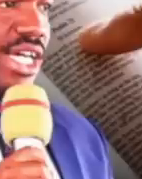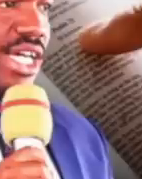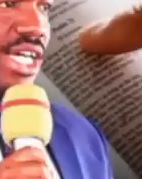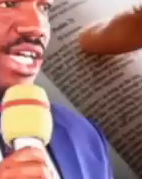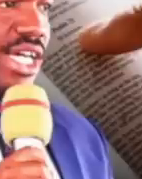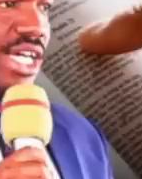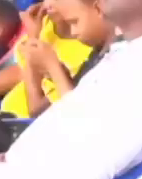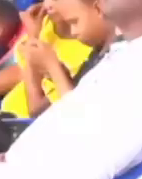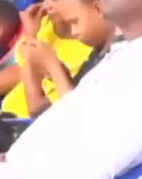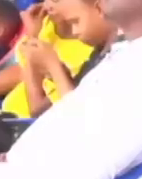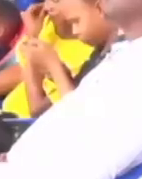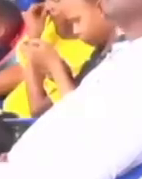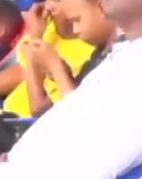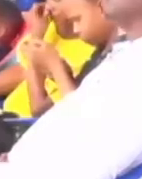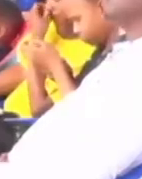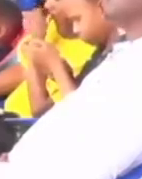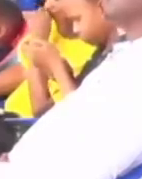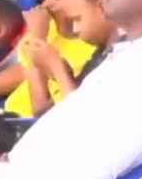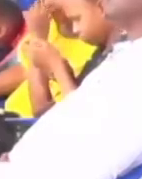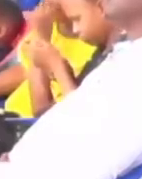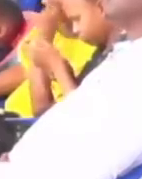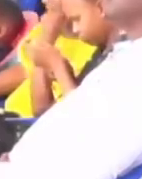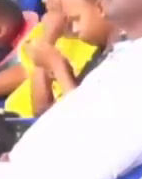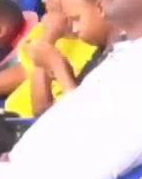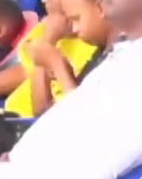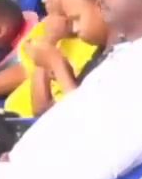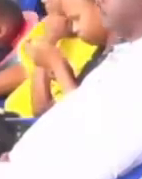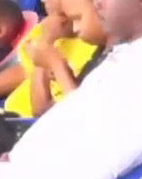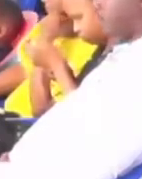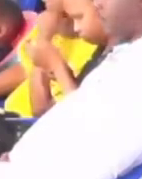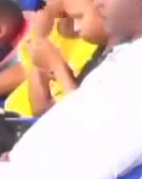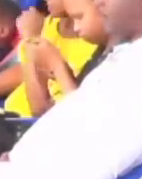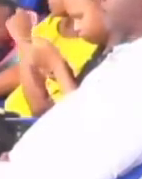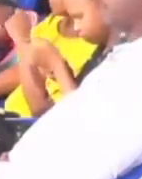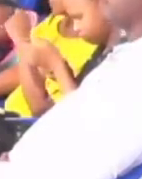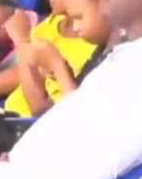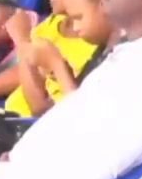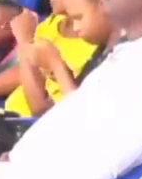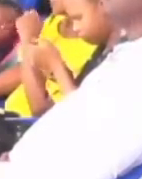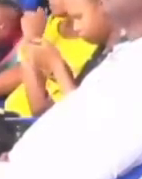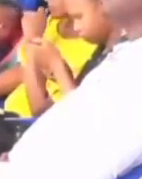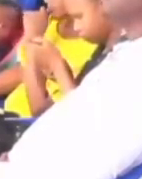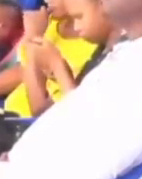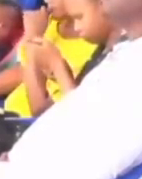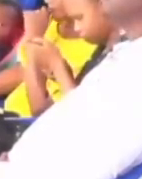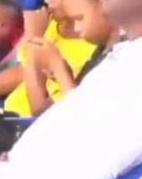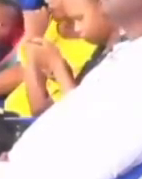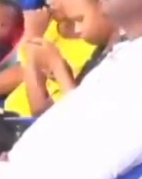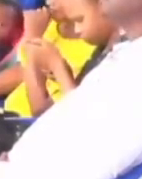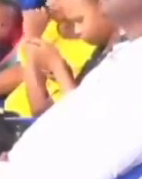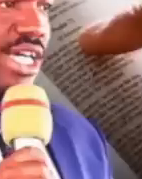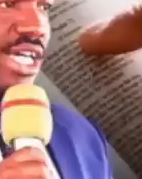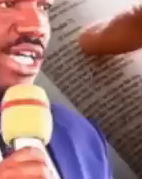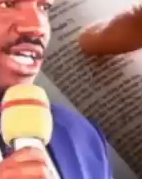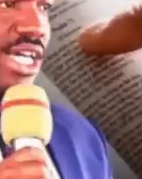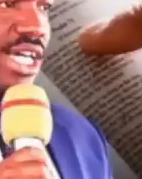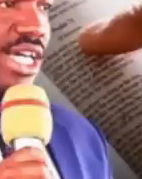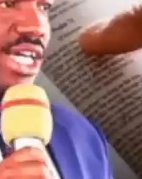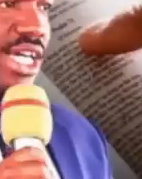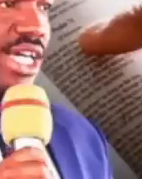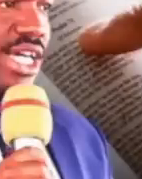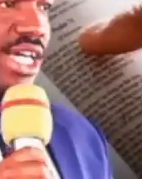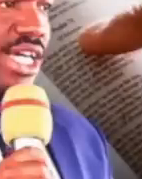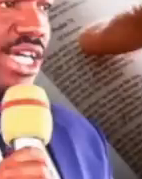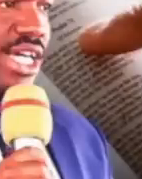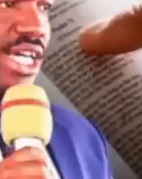Kwa nini nasema jipime? Vipimo vya kibinadamu vina makosa, lakini ukijikosoa wewe mwenyewe ni bora